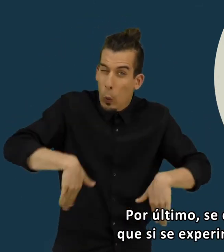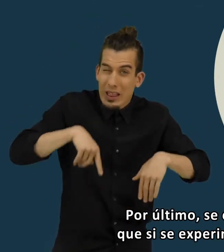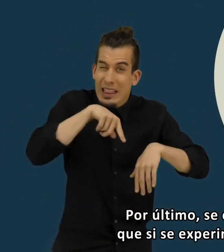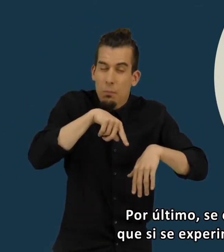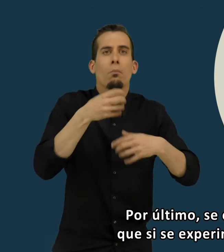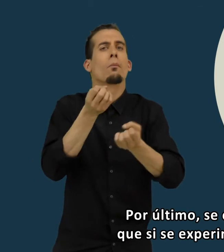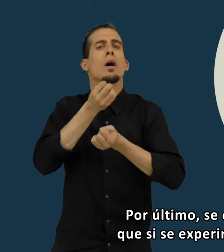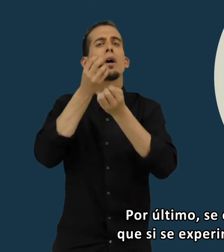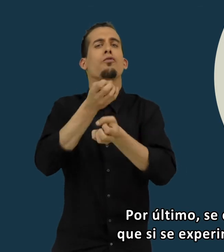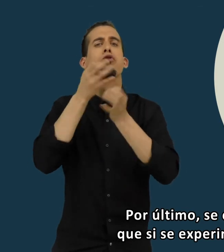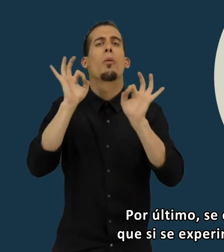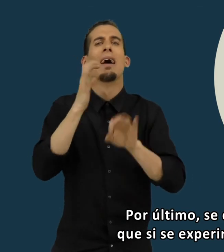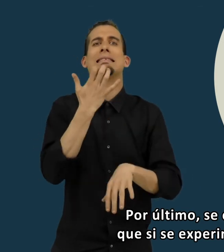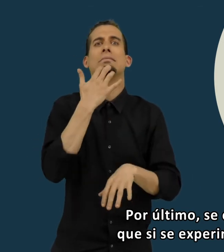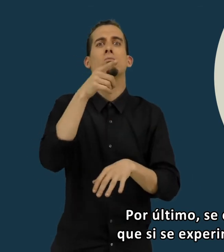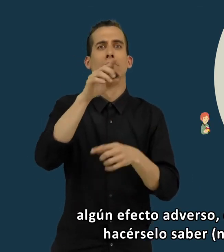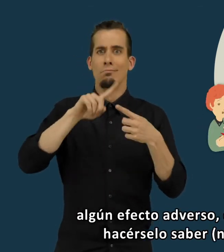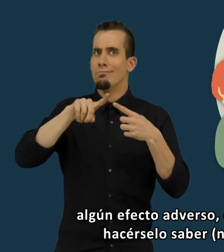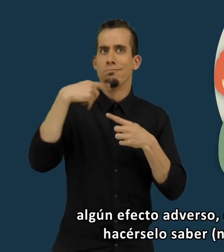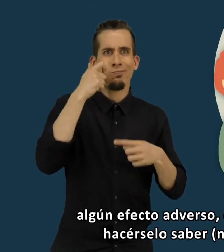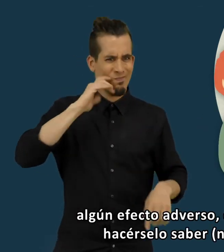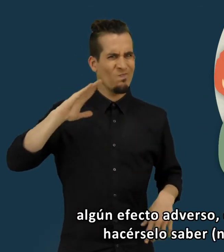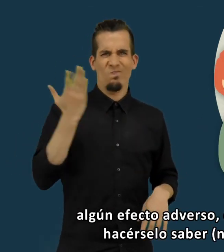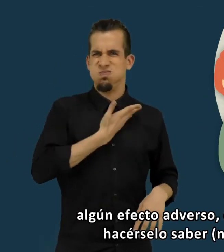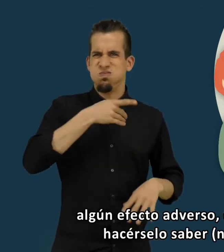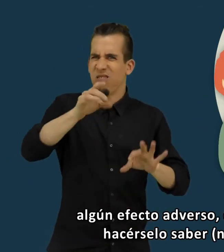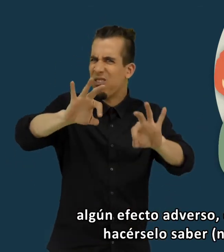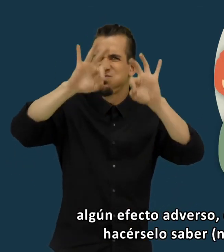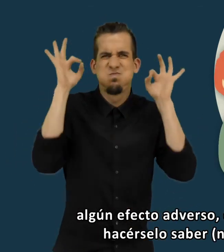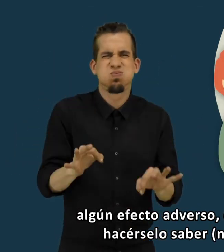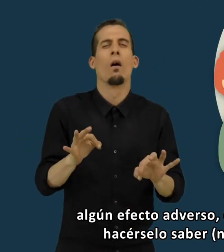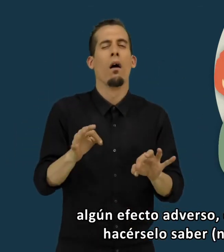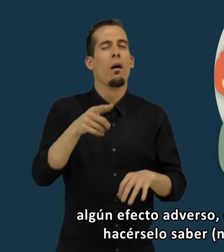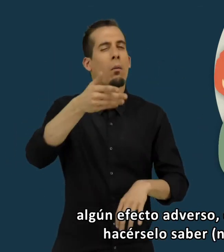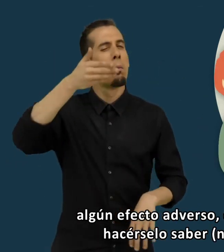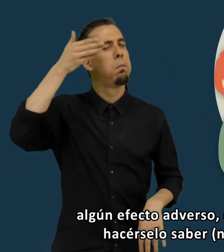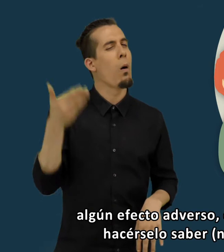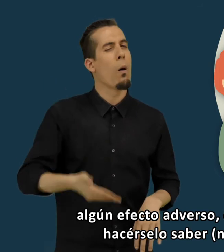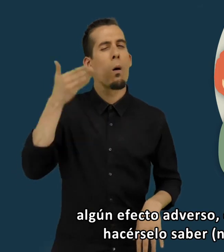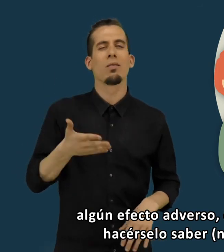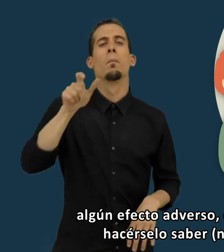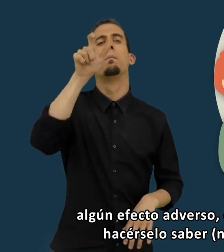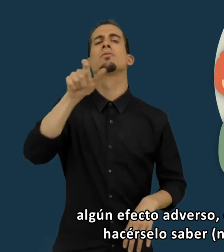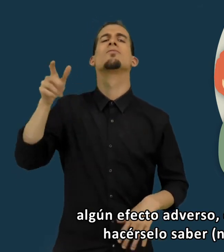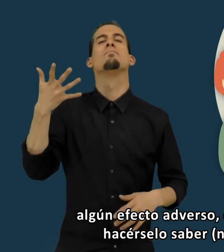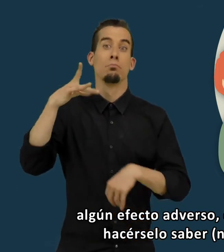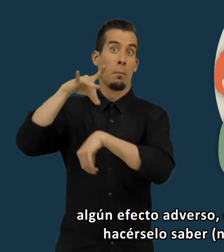Por último, se explica que si se experimentara algún efecto adverso, es importante hacérselo saber